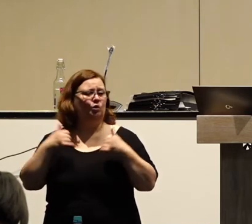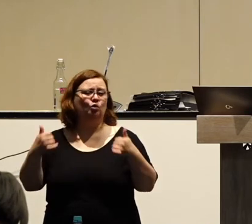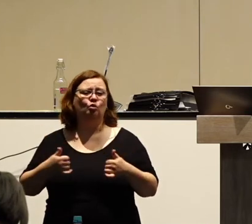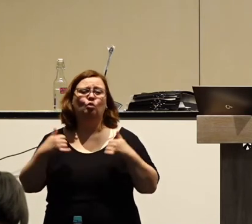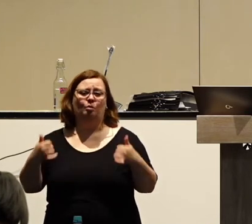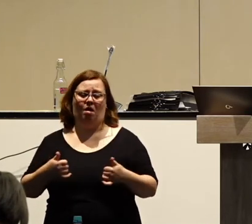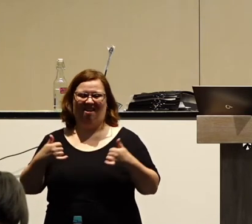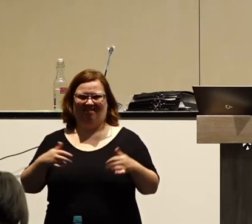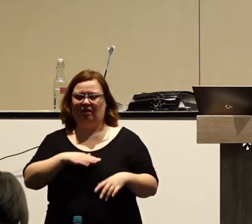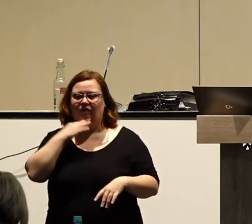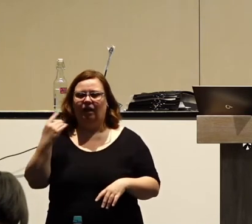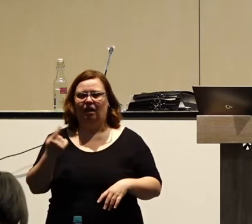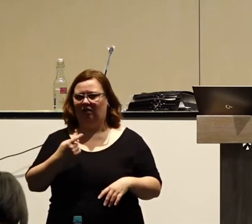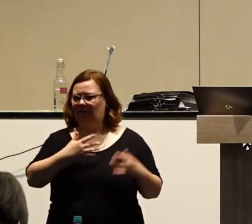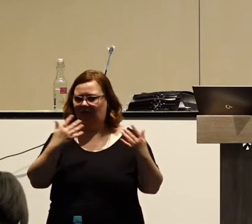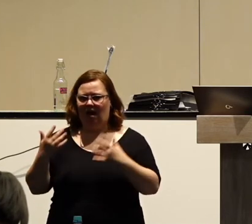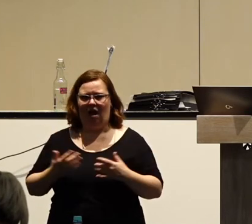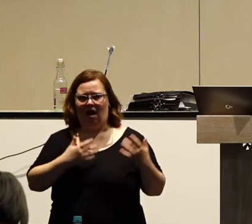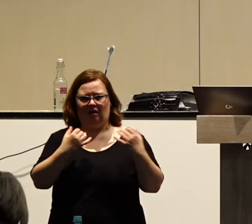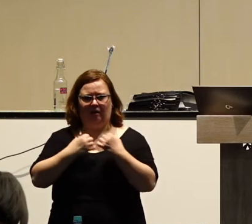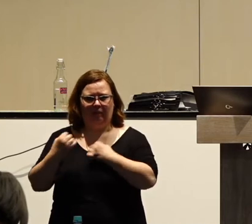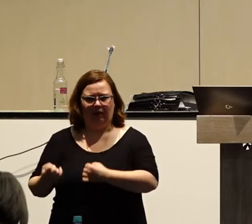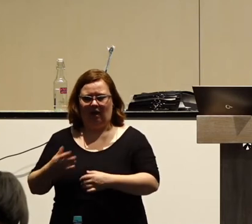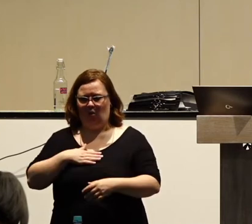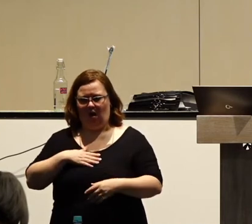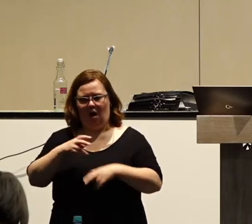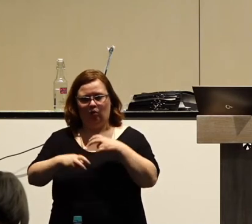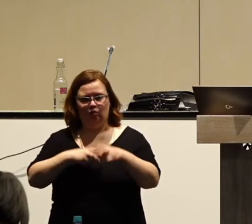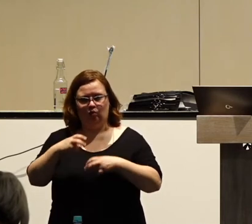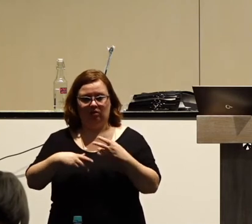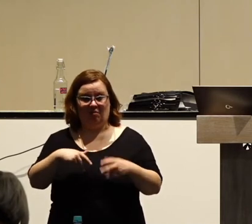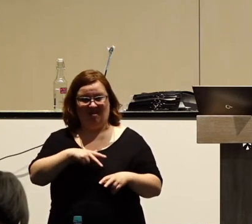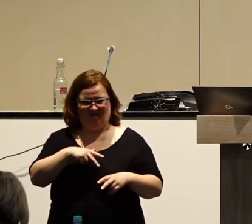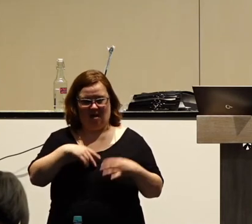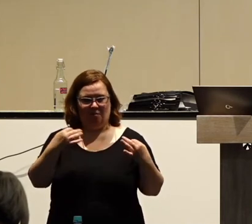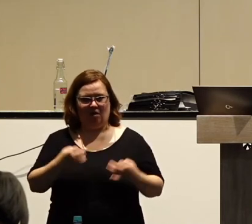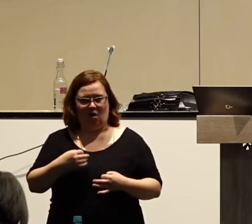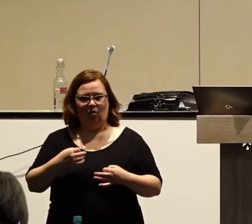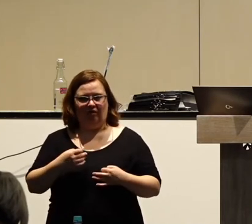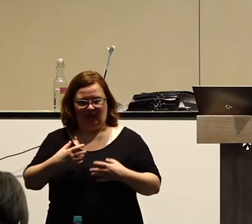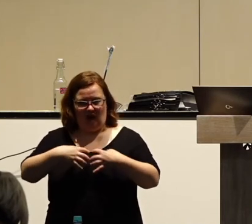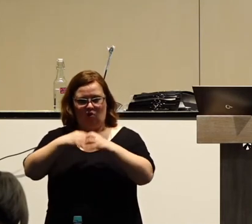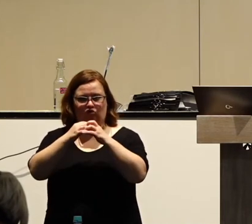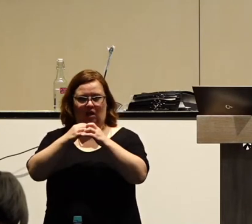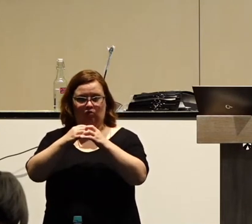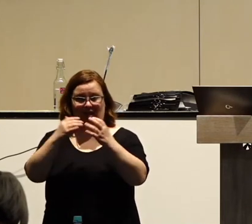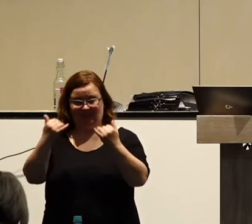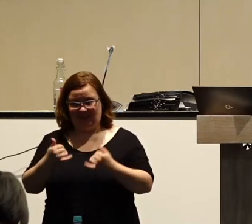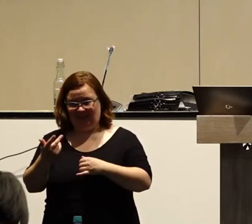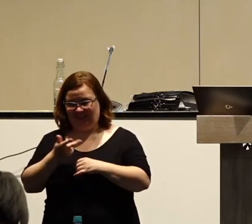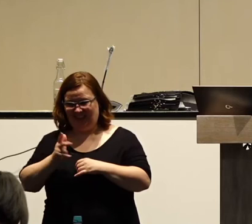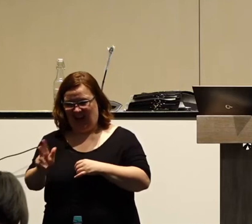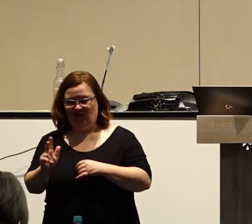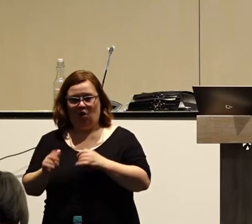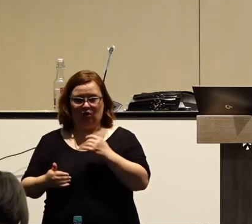toll. Seit Jahrzehnten nehmen wir das mit Kindern und Enkeln. Aber wissen Sie, wie lange es dauert, den aufzustellen? Und da wollen wir in